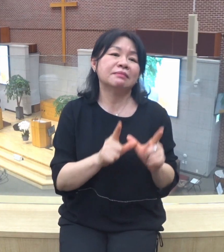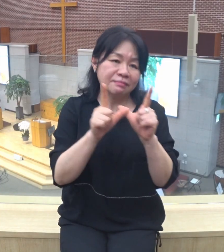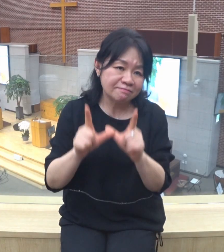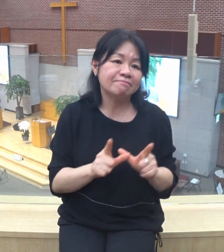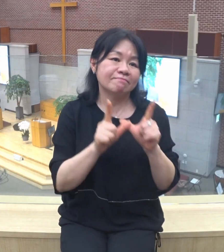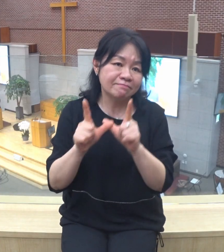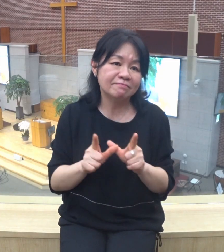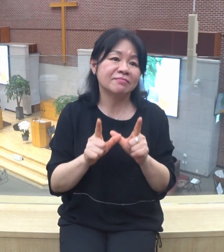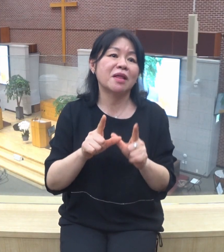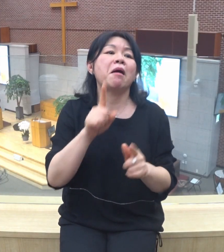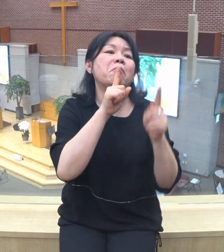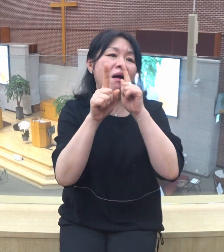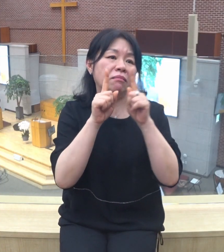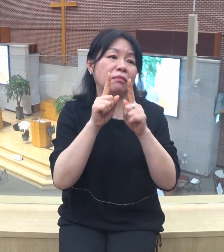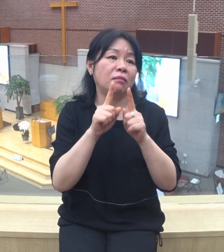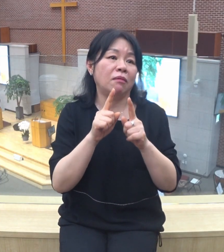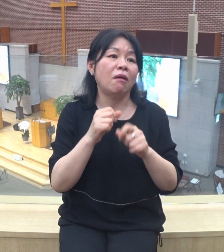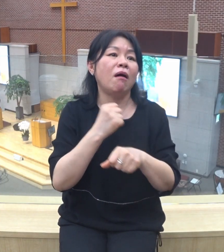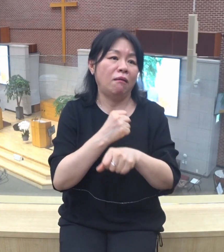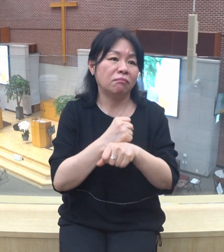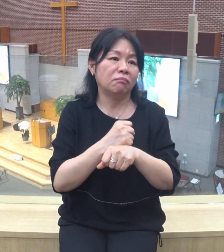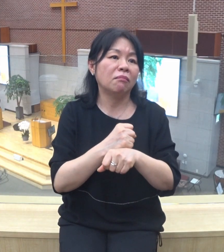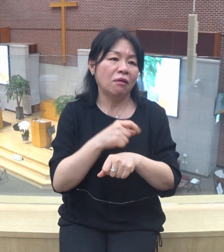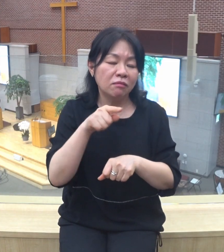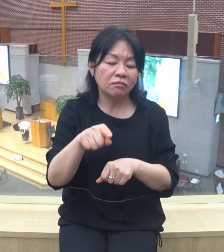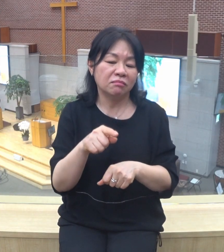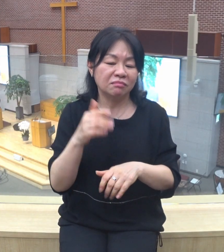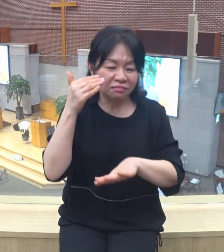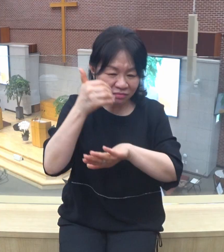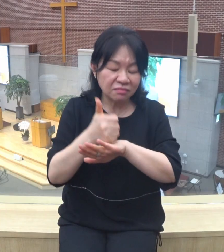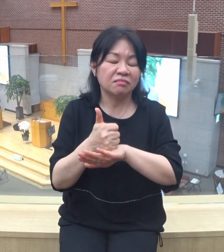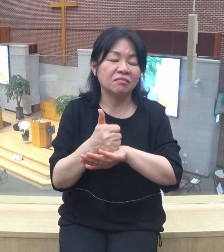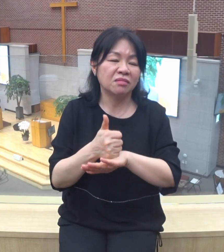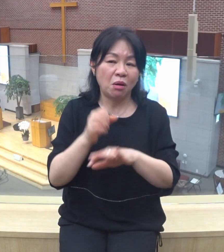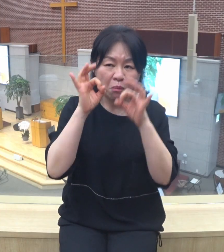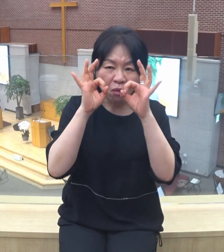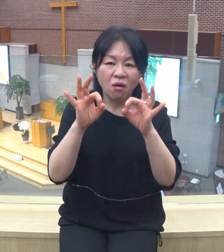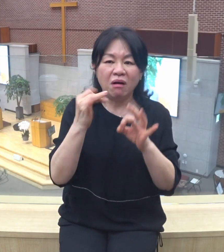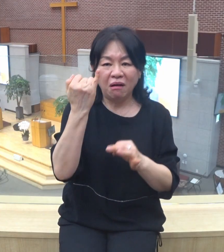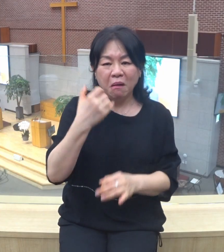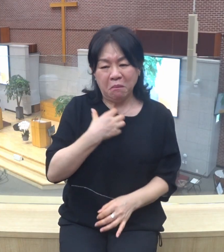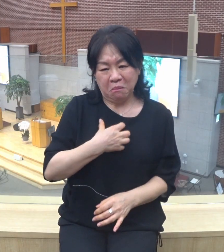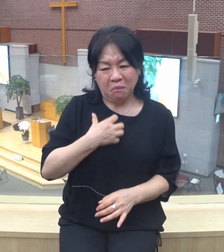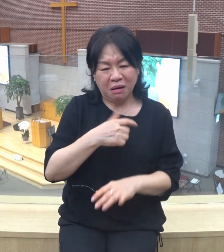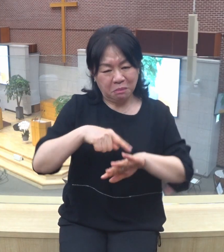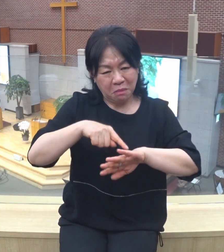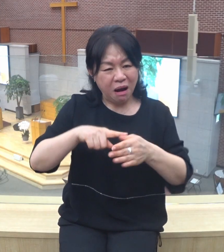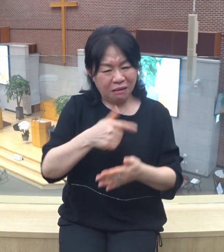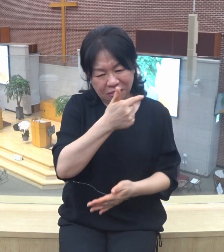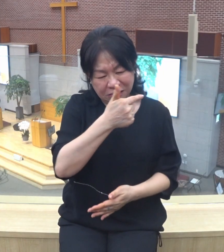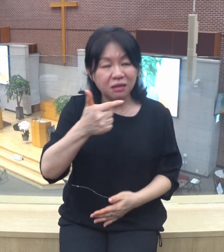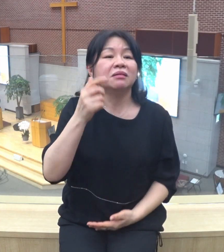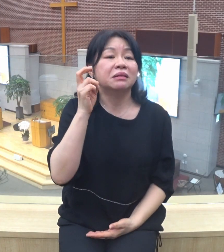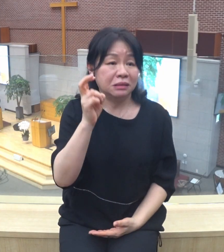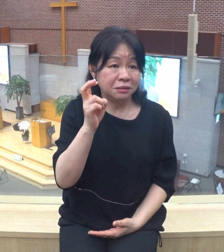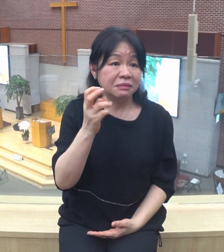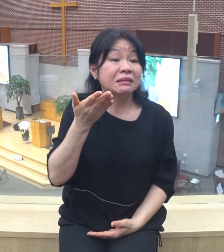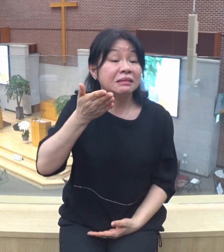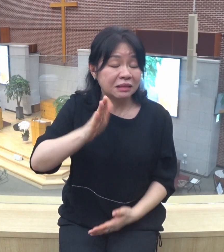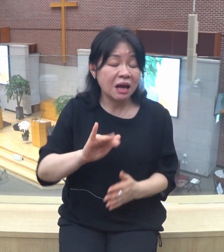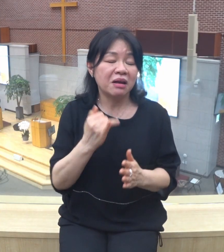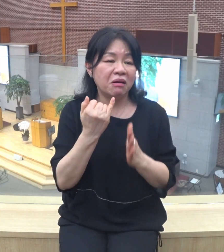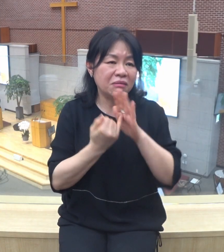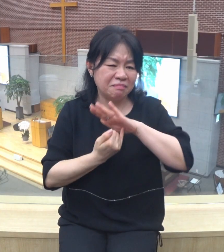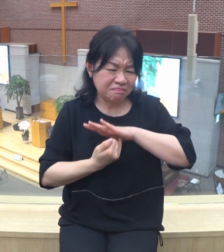위트 섞인 말로 이야기를 해서 재미는 있었지만 결코 가볍진 않았습니다. 그리고 이것은 우리 모두에게 해당되는